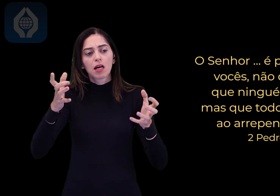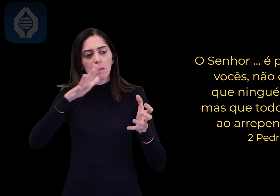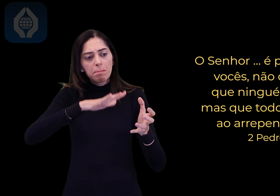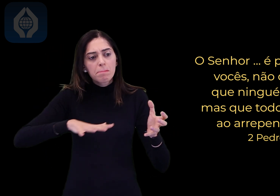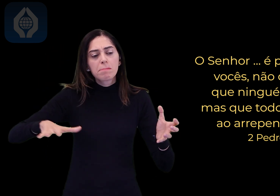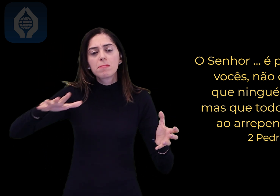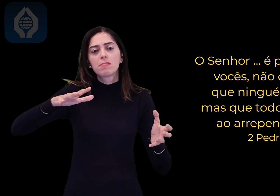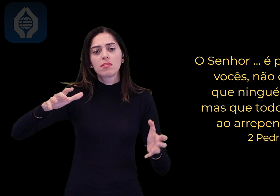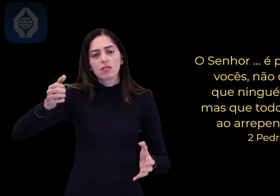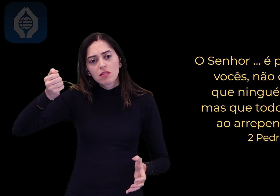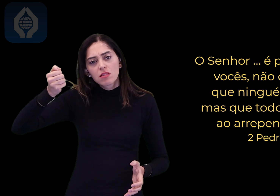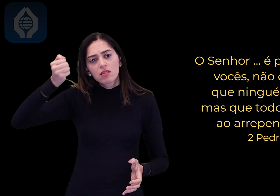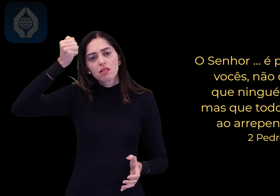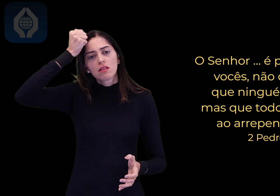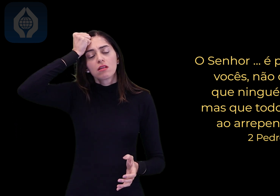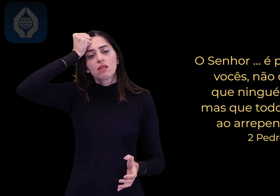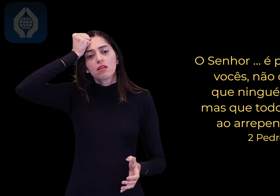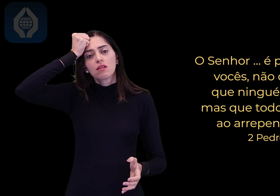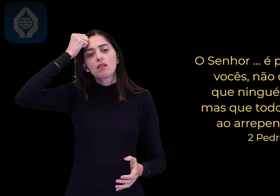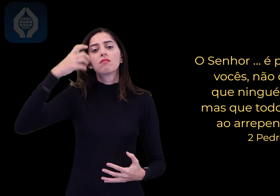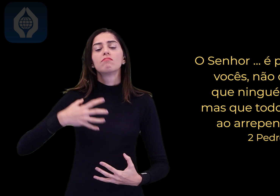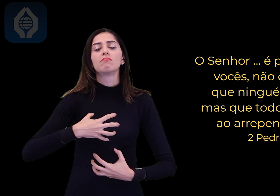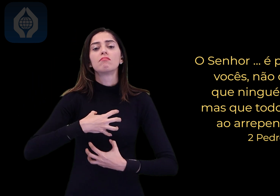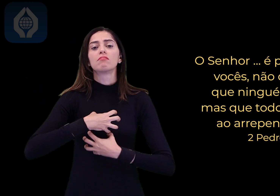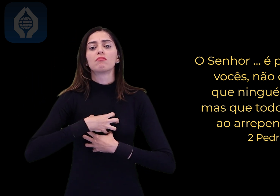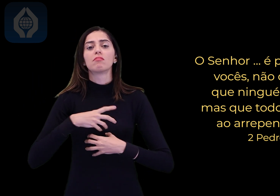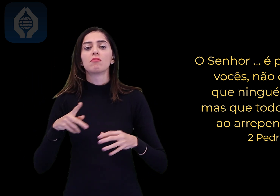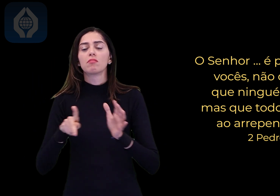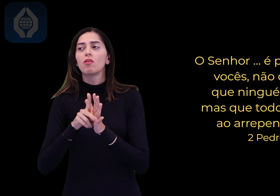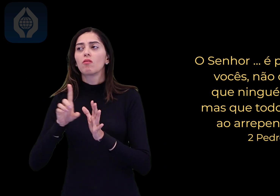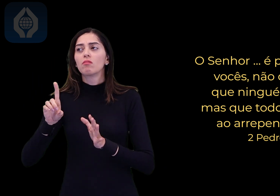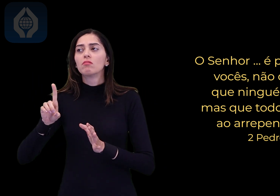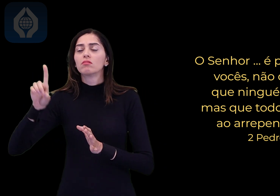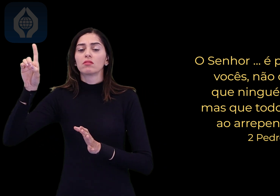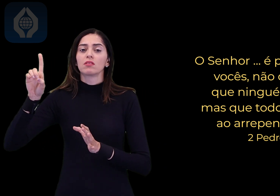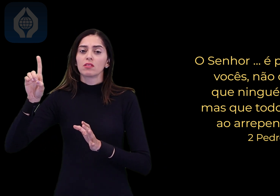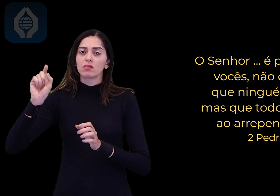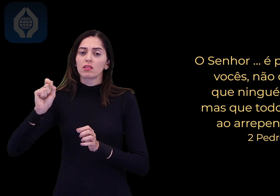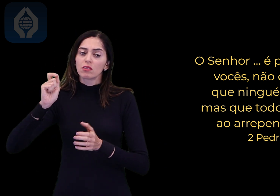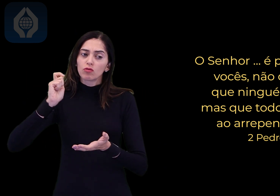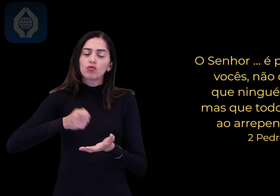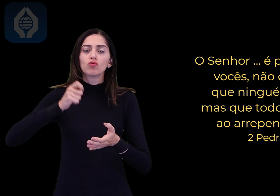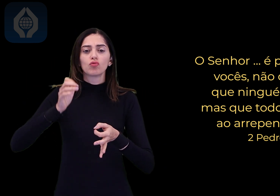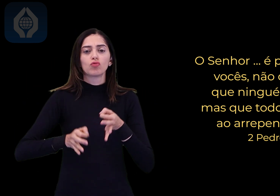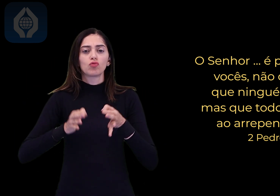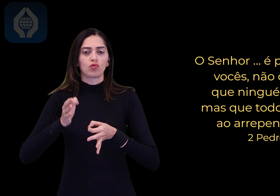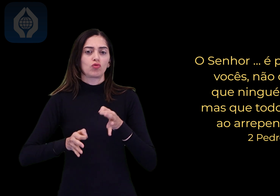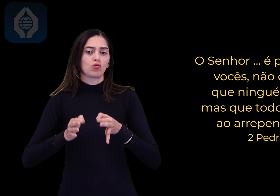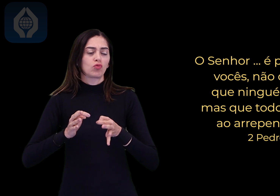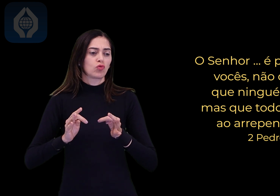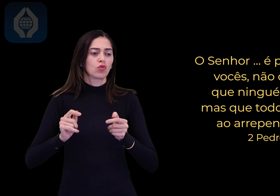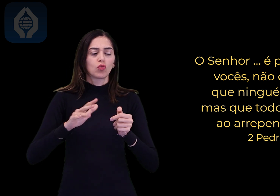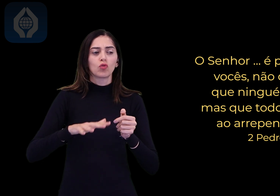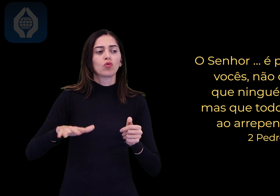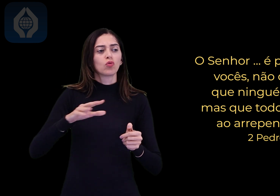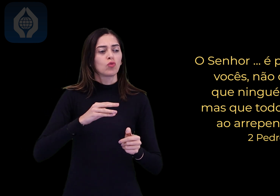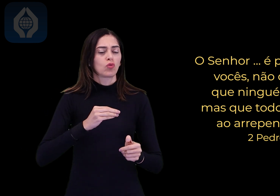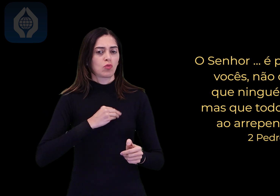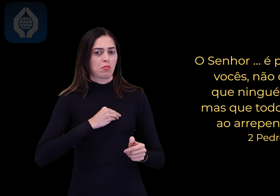ao arrependimento. Precisamos nos lembrar do caráter de Deus quando pensarmos sobre o seu julgamento. Ele é